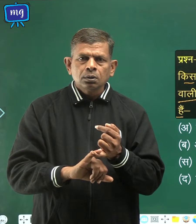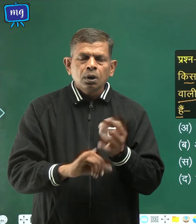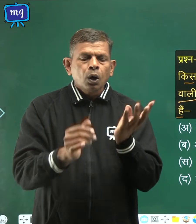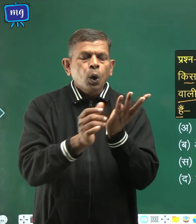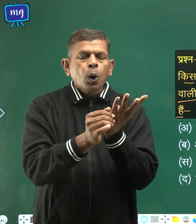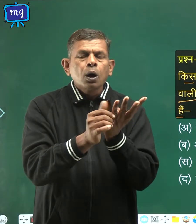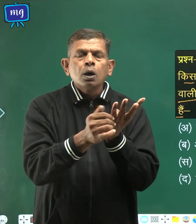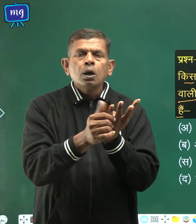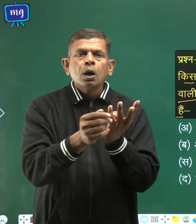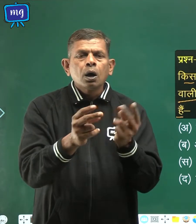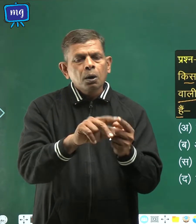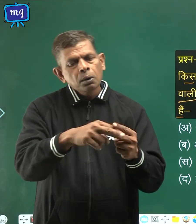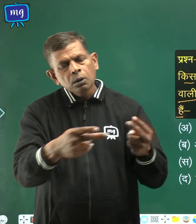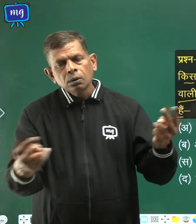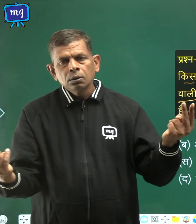फलीदार फसल।